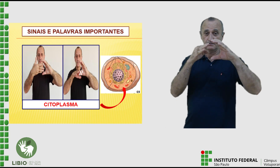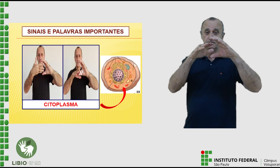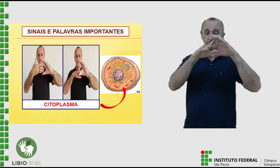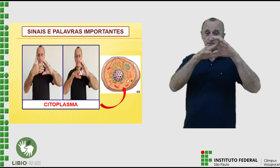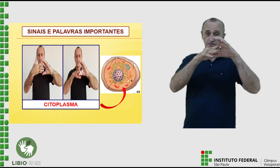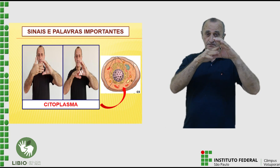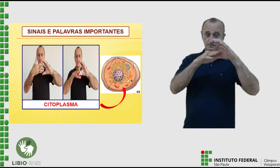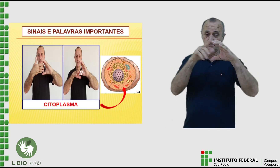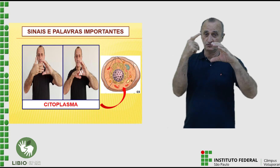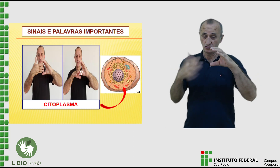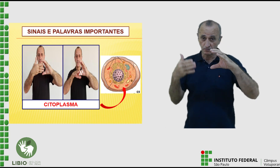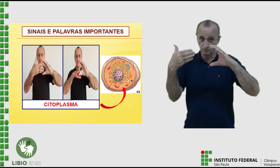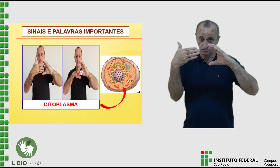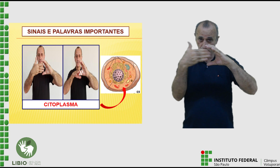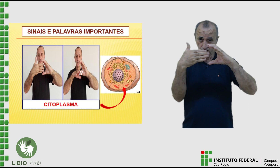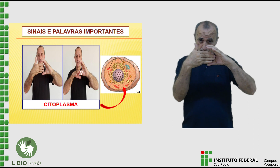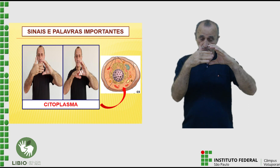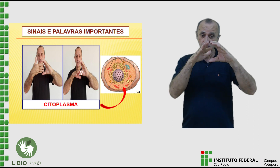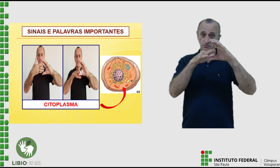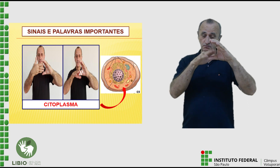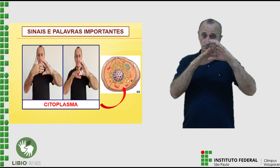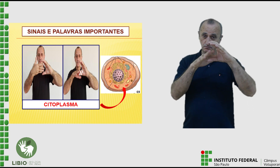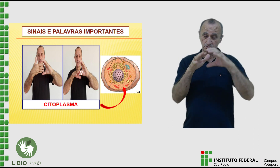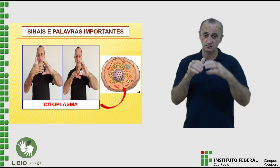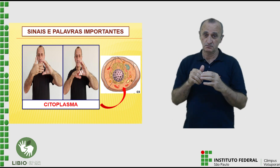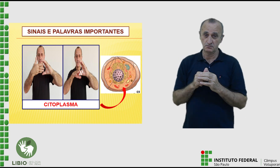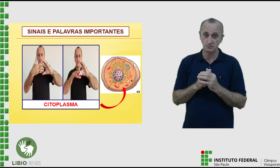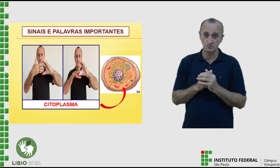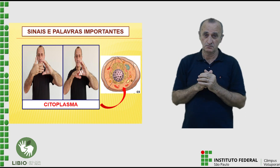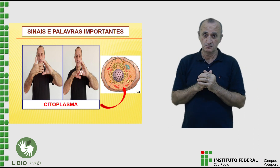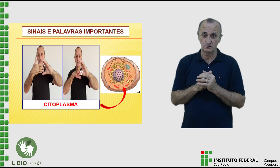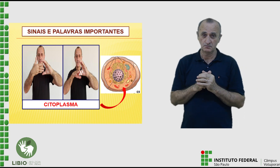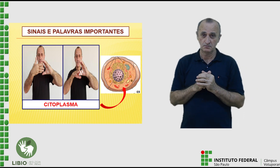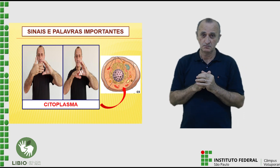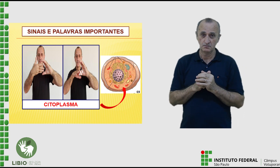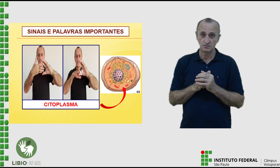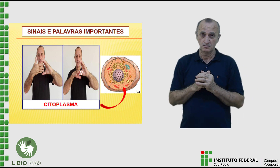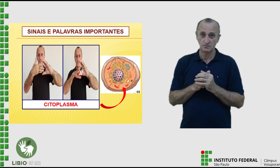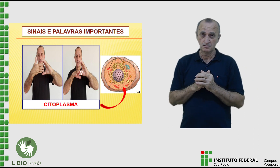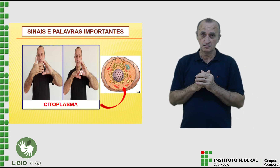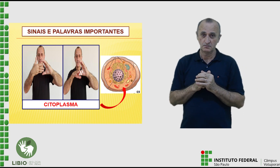Aqui, citoplasma. Novamente, citoplasma.